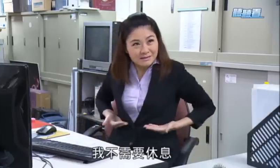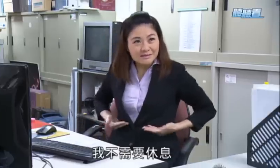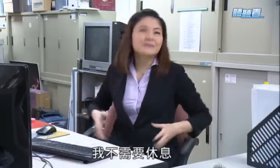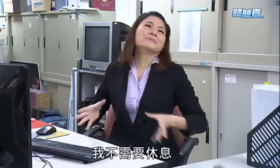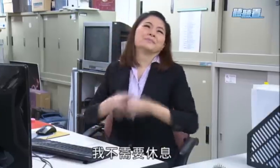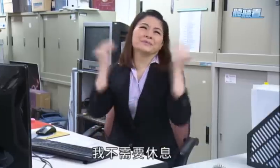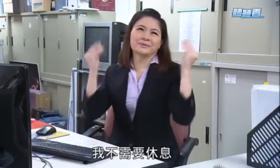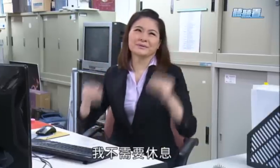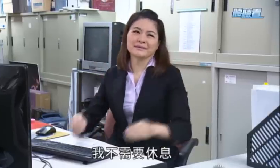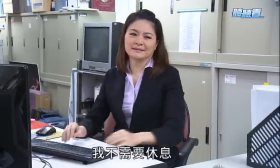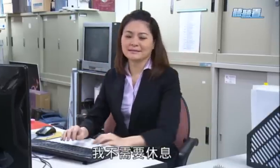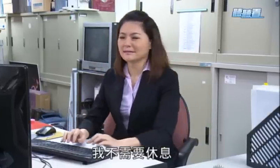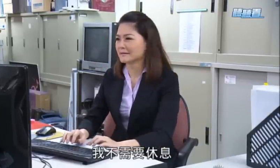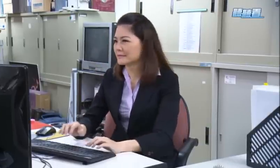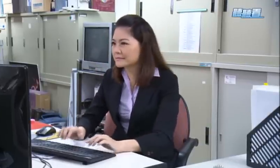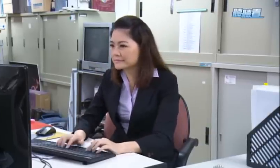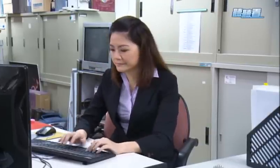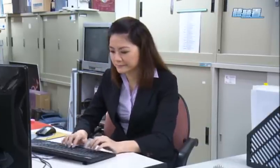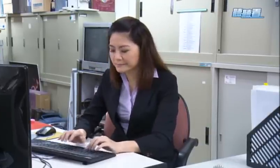需要休息。